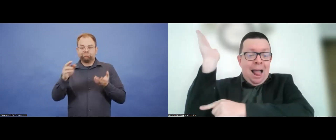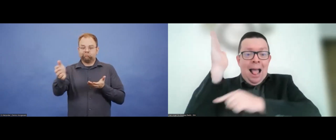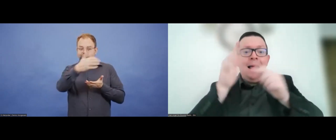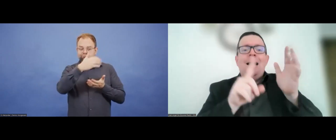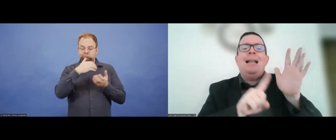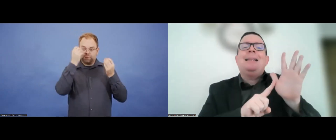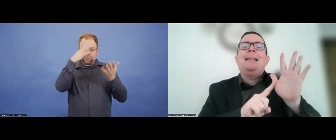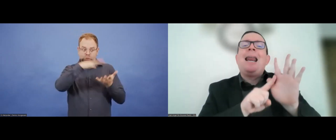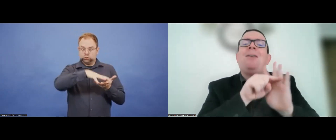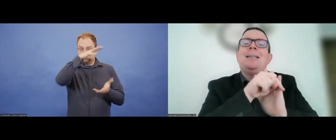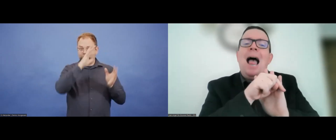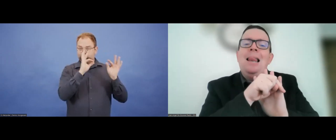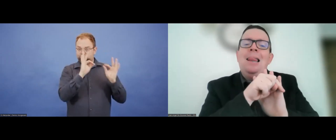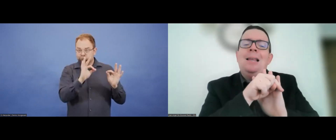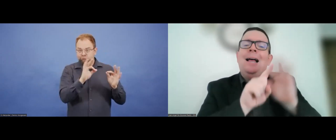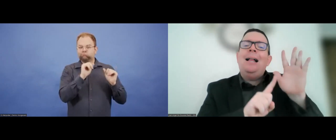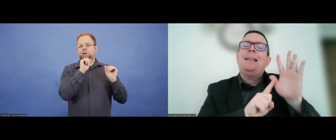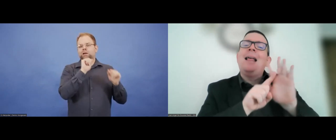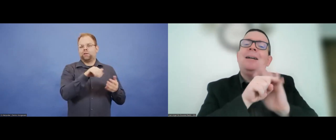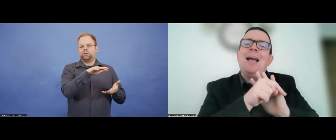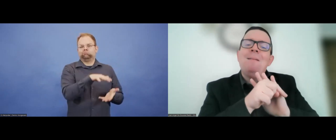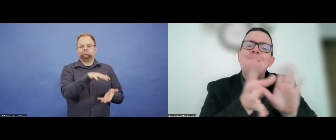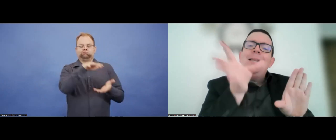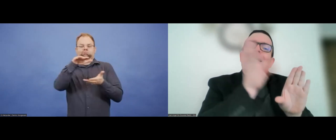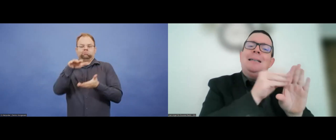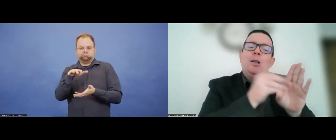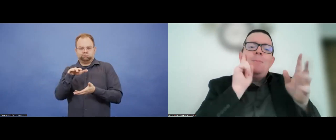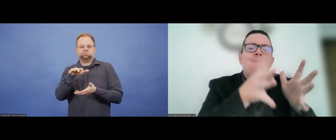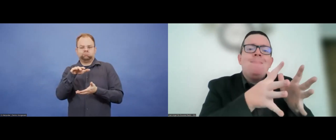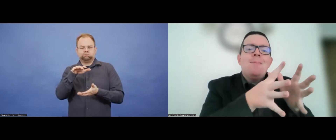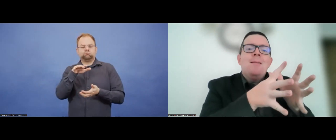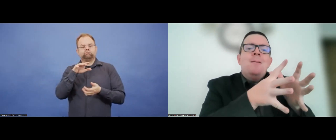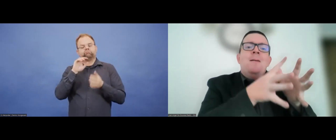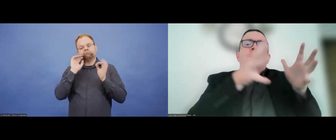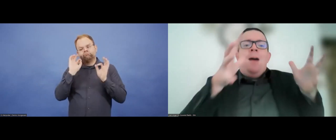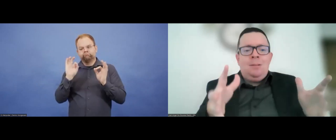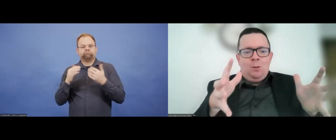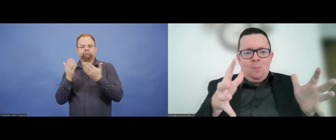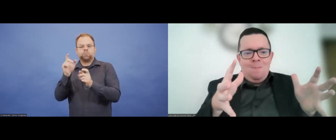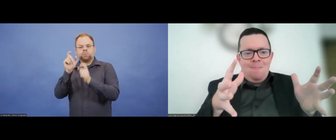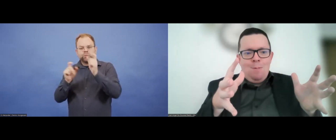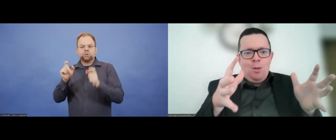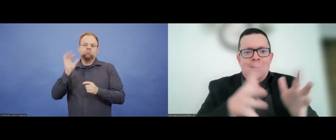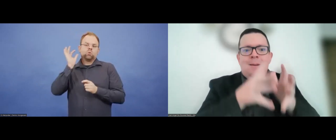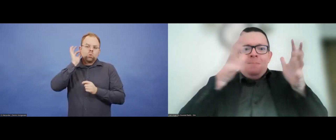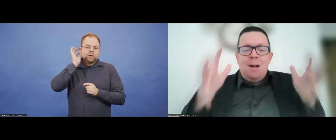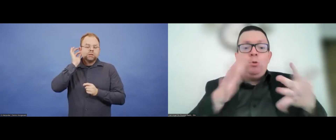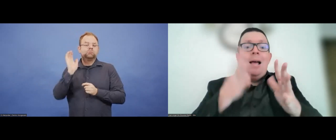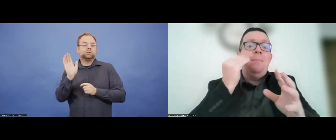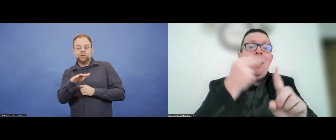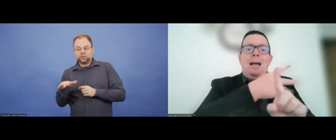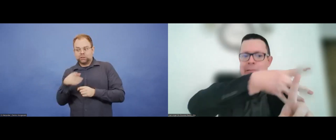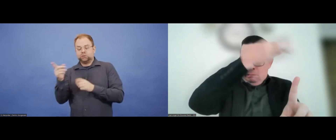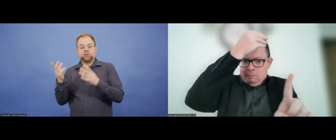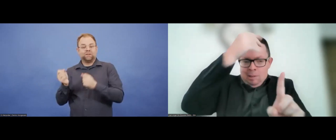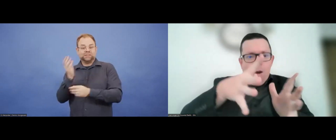la accesibilidad que ellos están necesitando y entender que la discapacidad es un asunto transversal, un